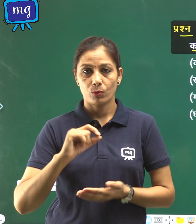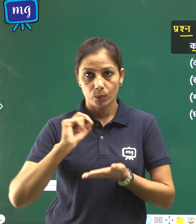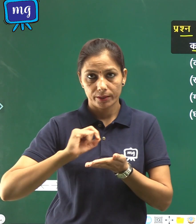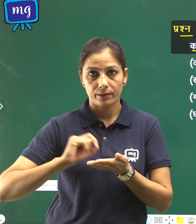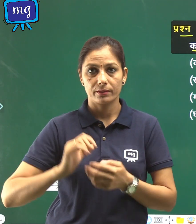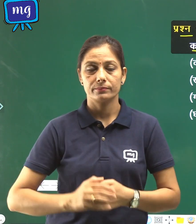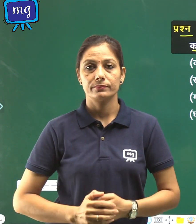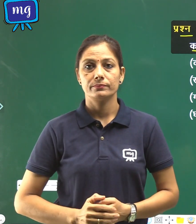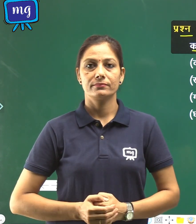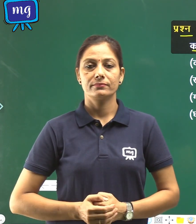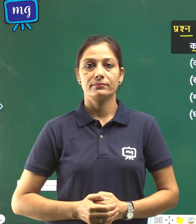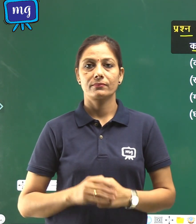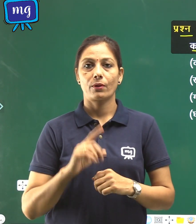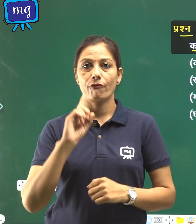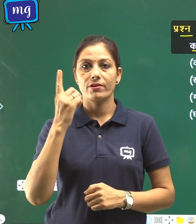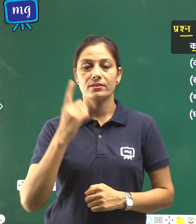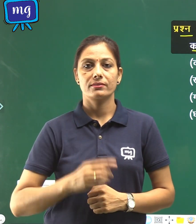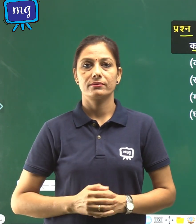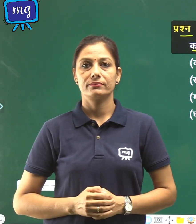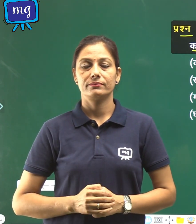है। पहला